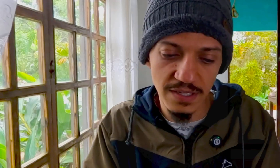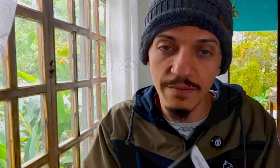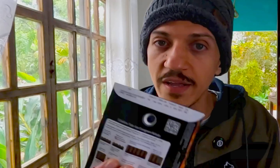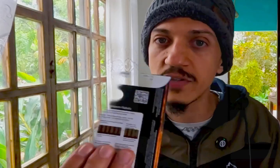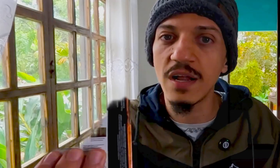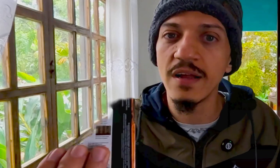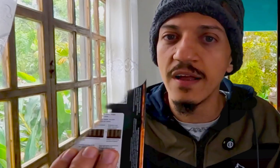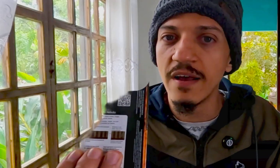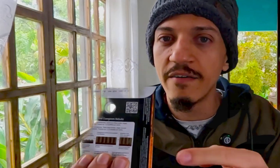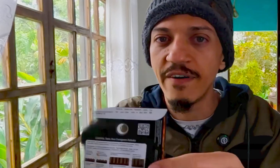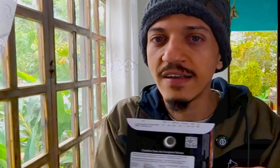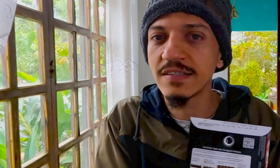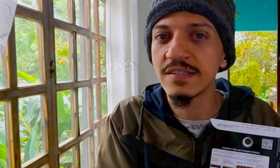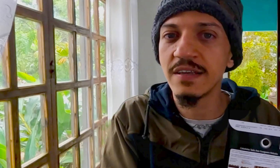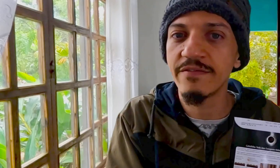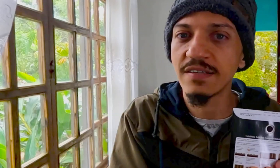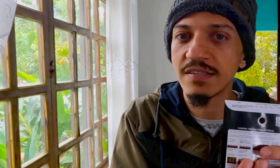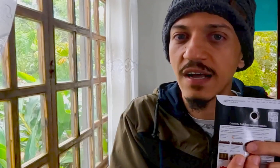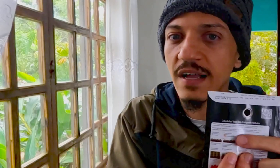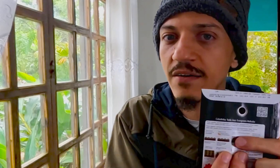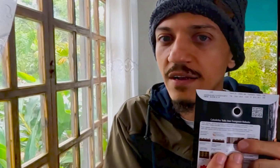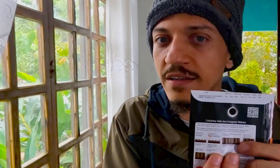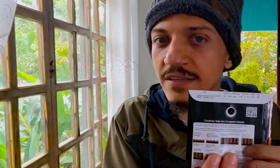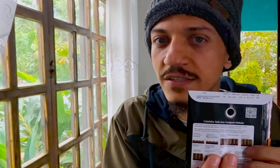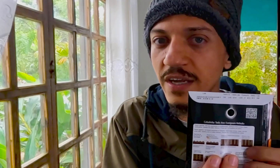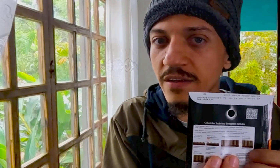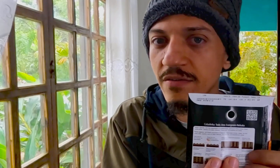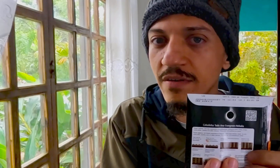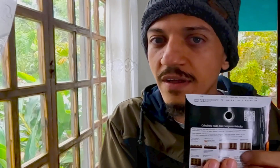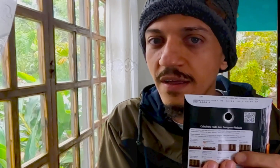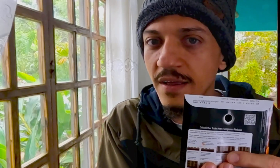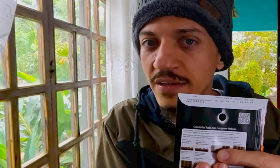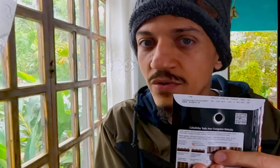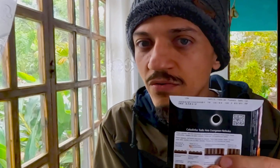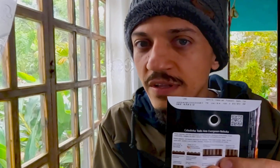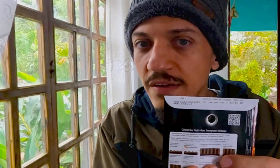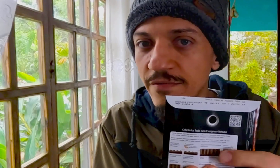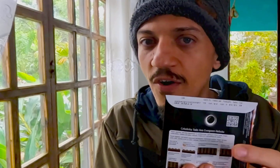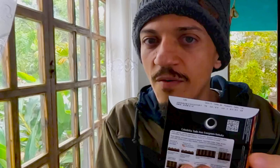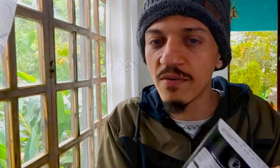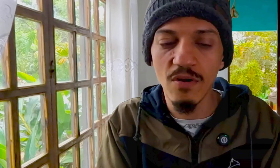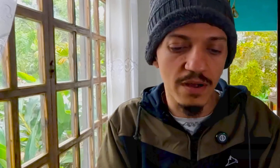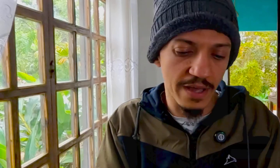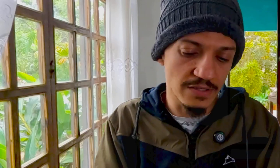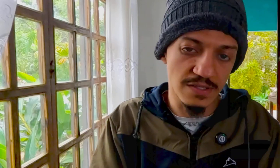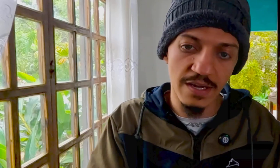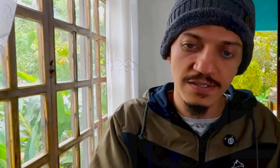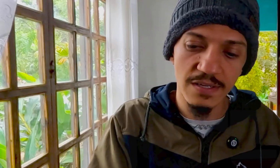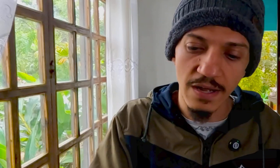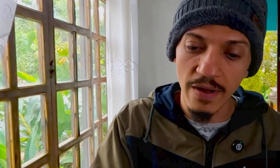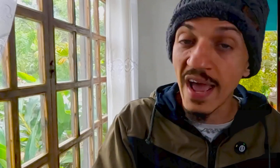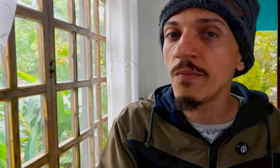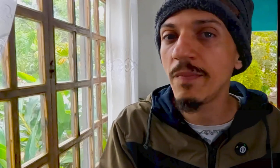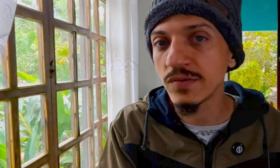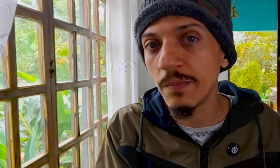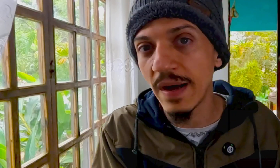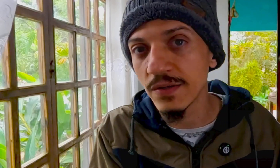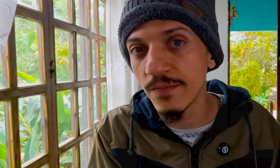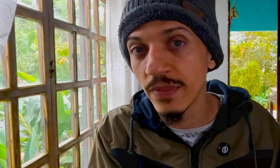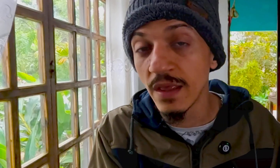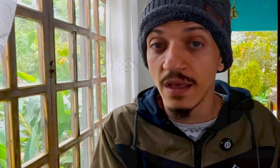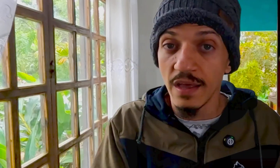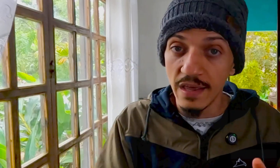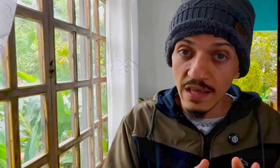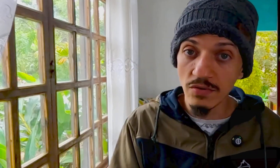mostra exatamente, olha, faça assim, faça assado, olha, desse jeito, estrutura dessa forma, coloque a distância e tal. É um passo a